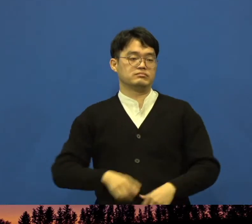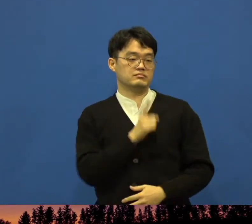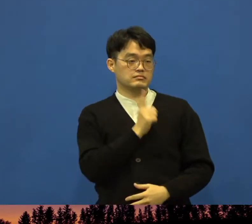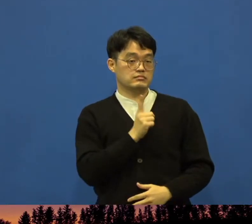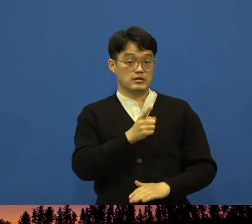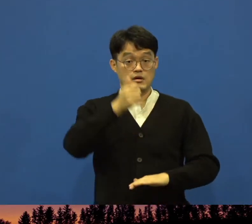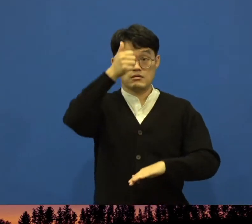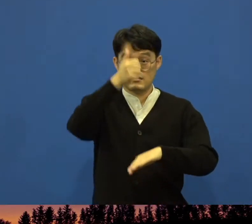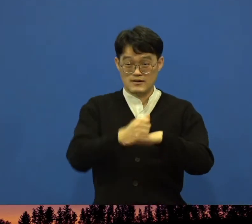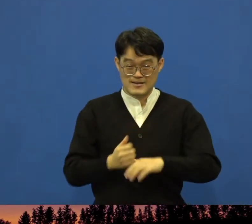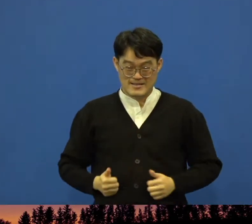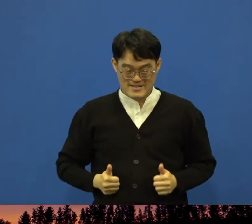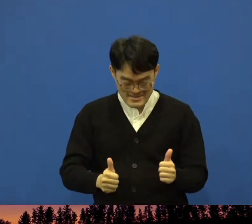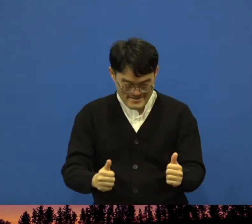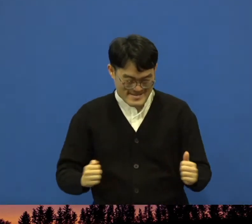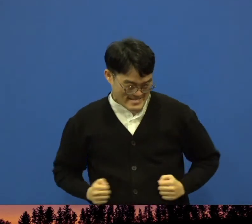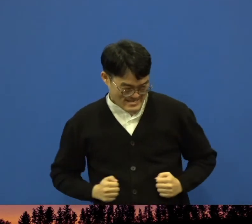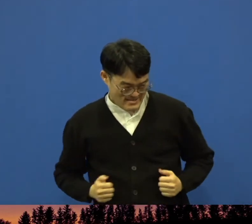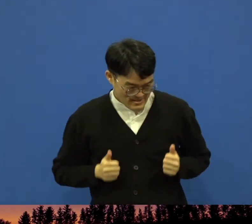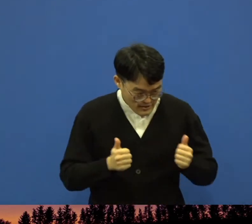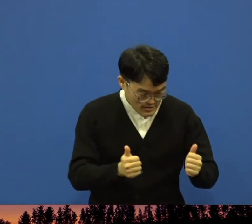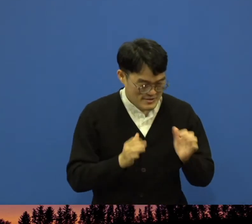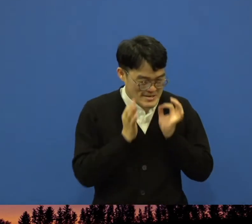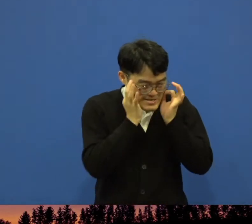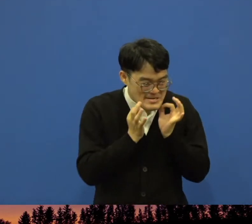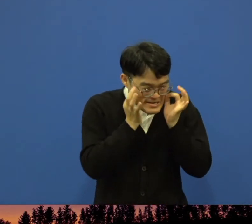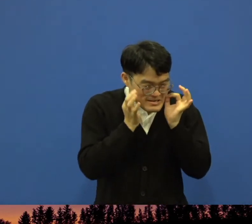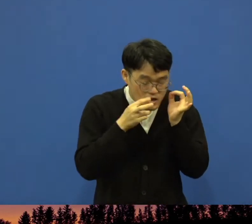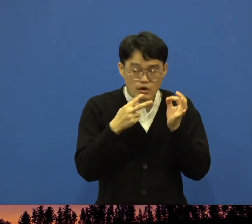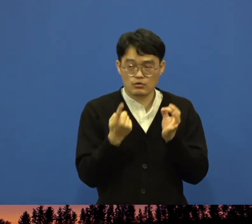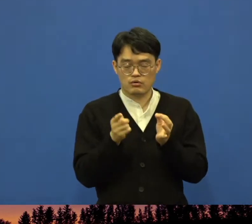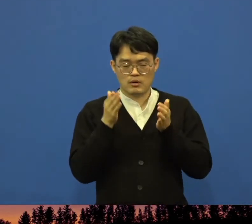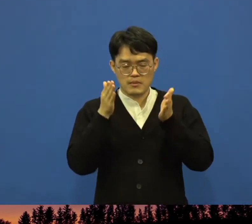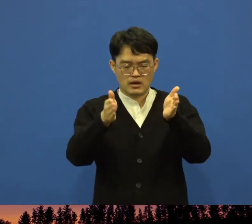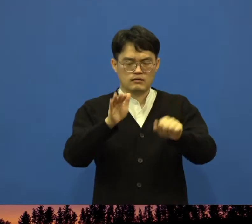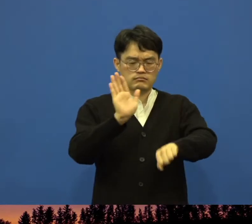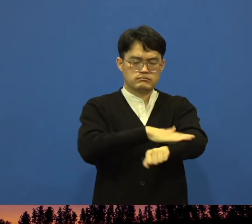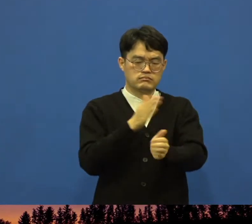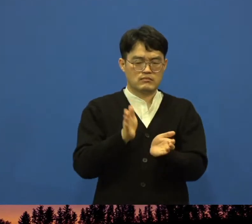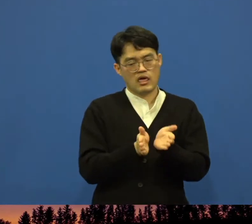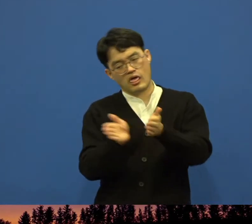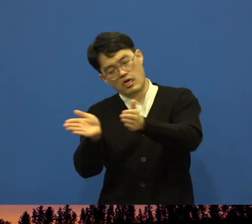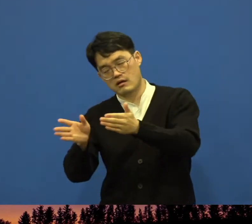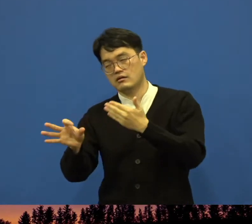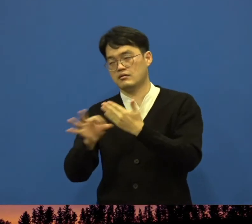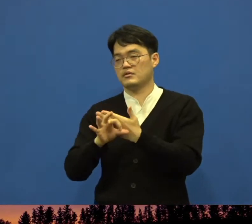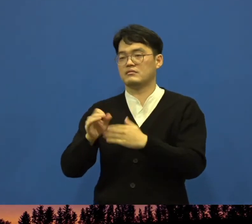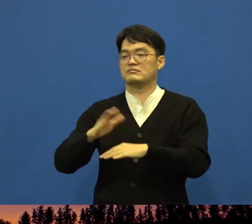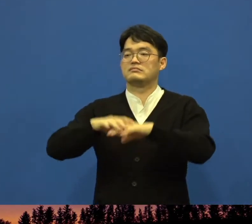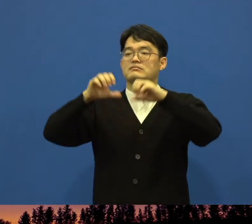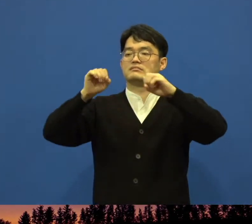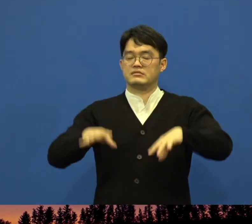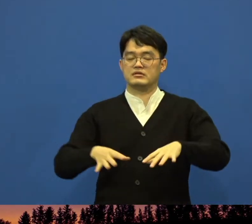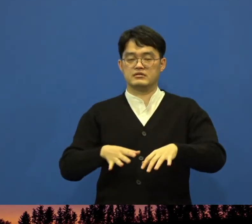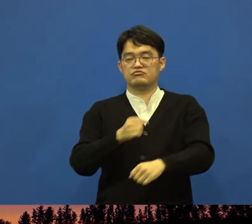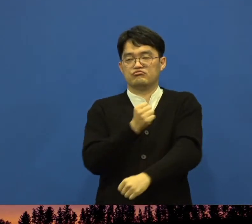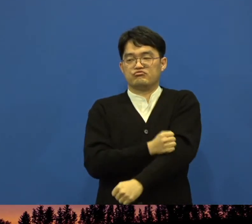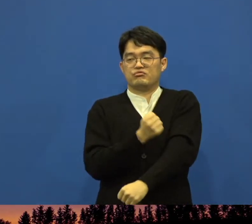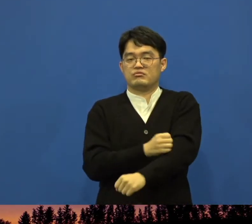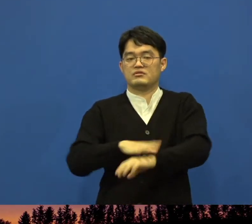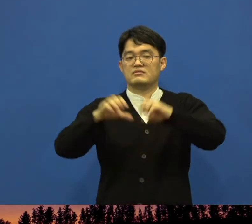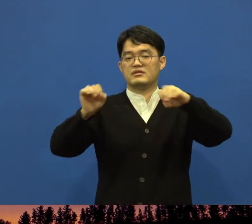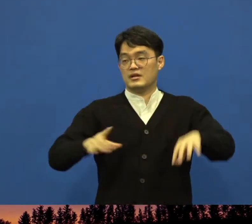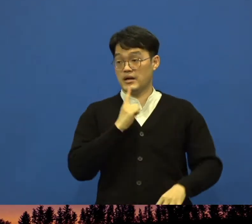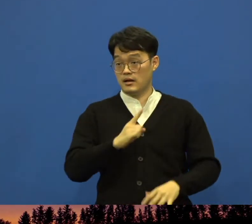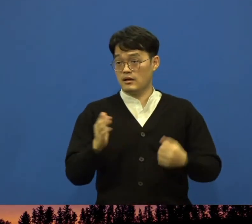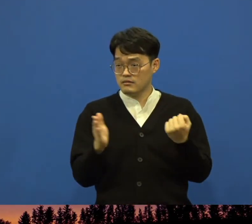결국은 열심히 했는데 노력은 아무 의미가 없어요. 그런 결과를 낳게 되죠. 그래서 언제든지 전체를 이해하는